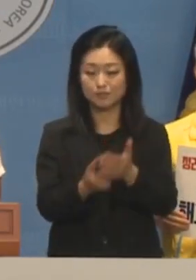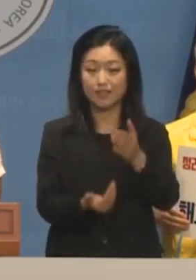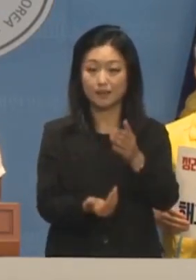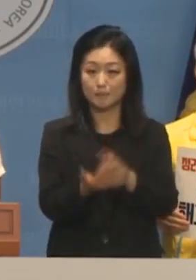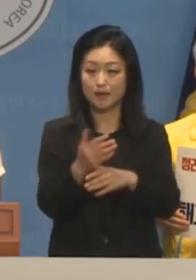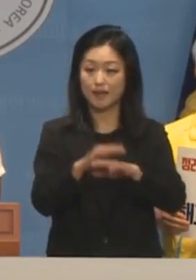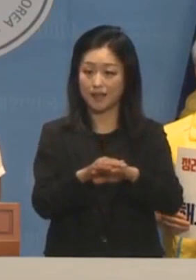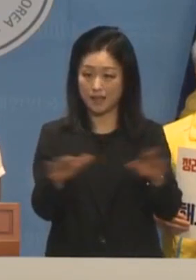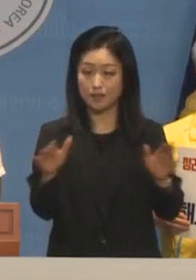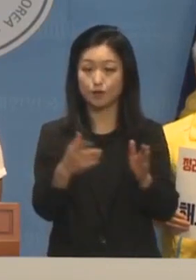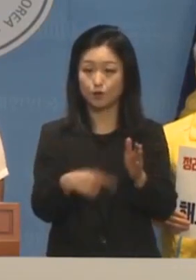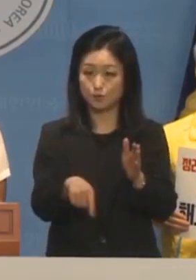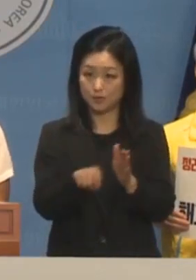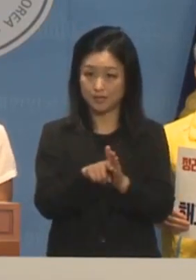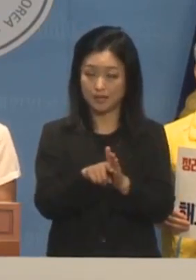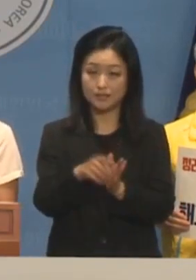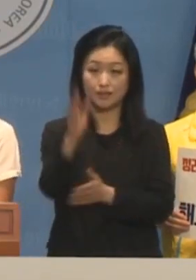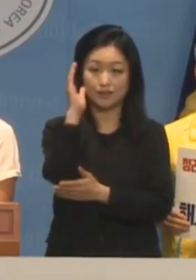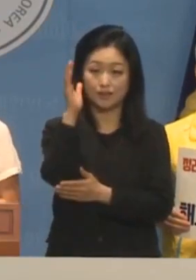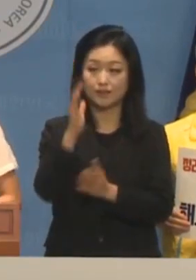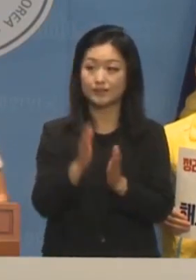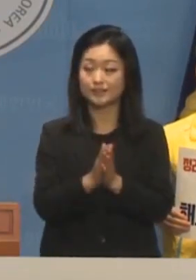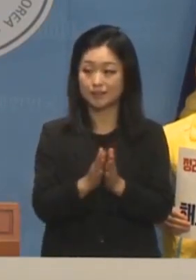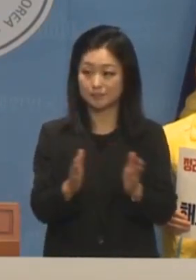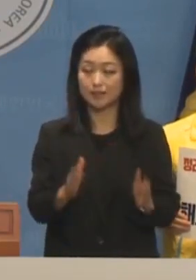정당 기자회견을 진행하겠습니다.